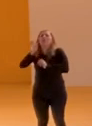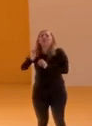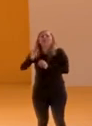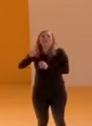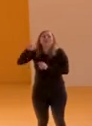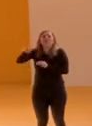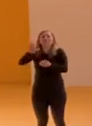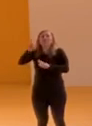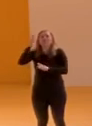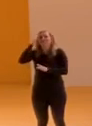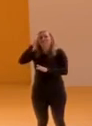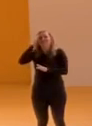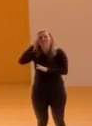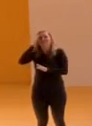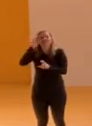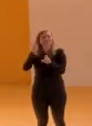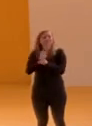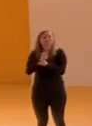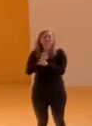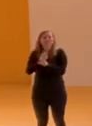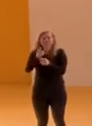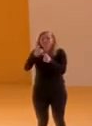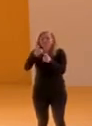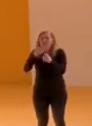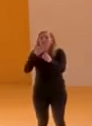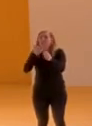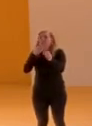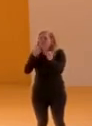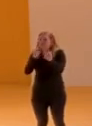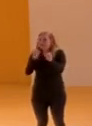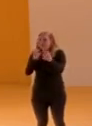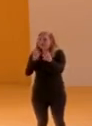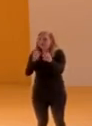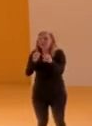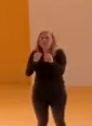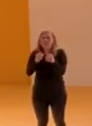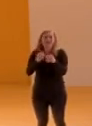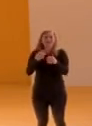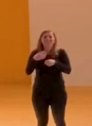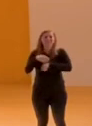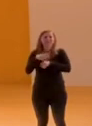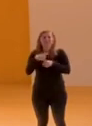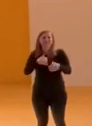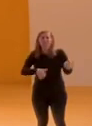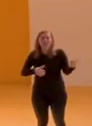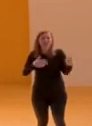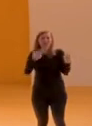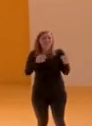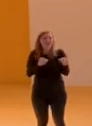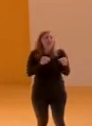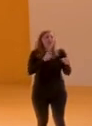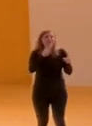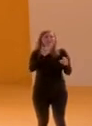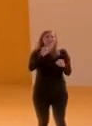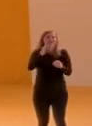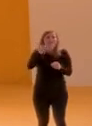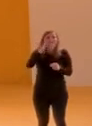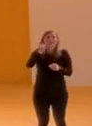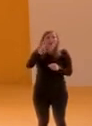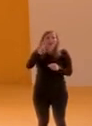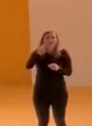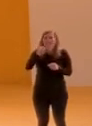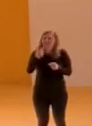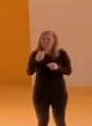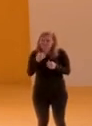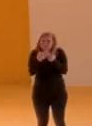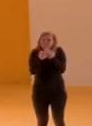kraj prawie nie przepraszam nie Wenezuela tak to Zimbabwe prawie prawie